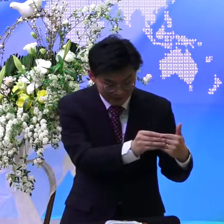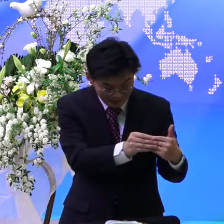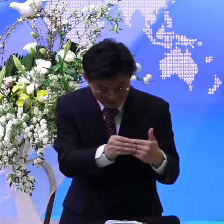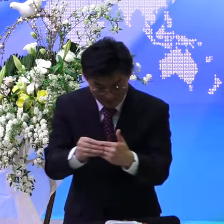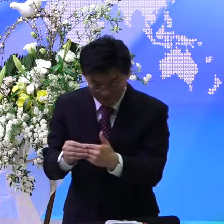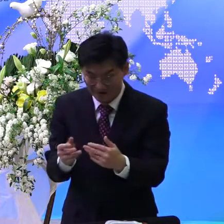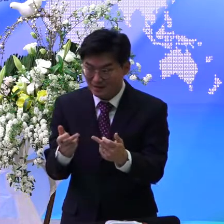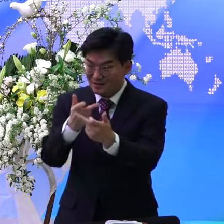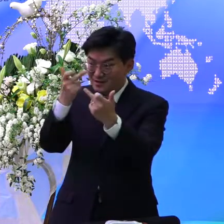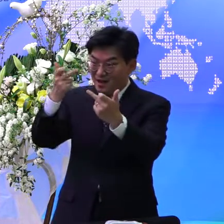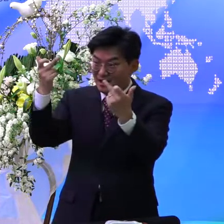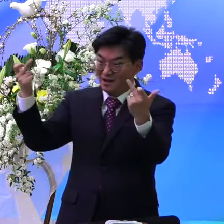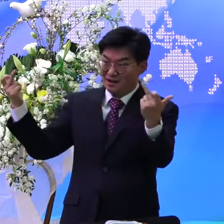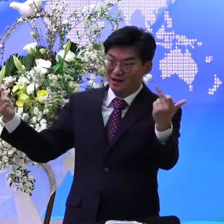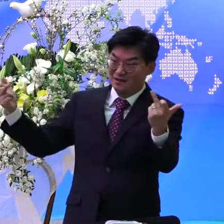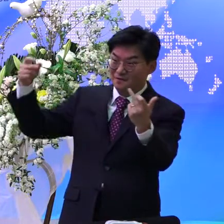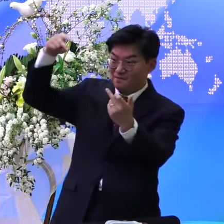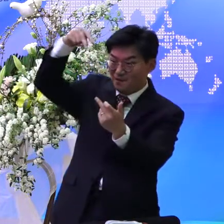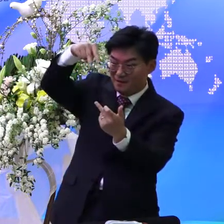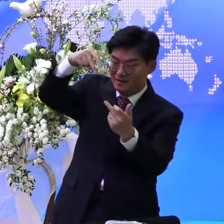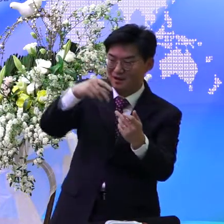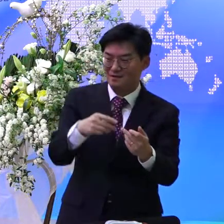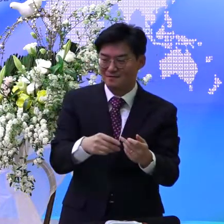올라가서 독수리들이 모여 사는 곳에 갔습니다.